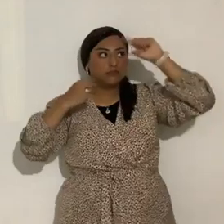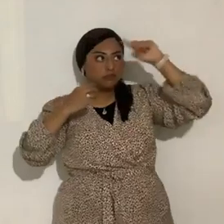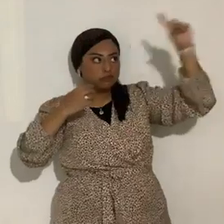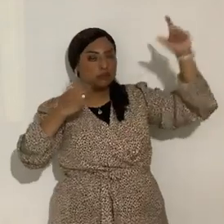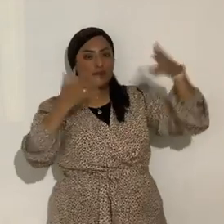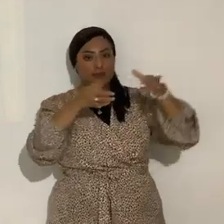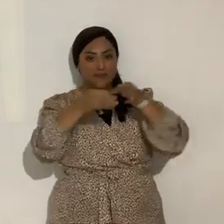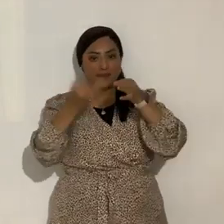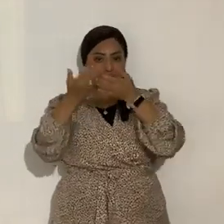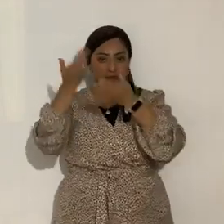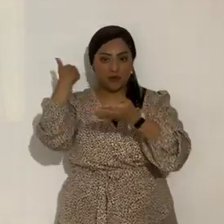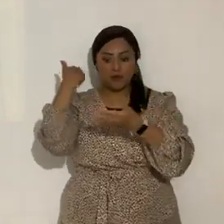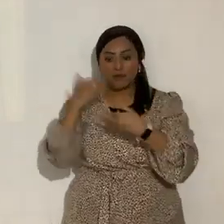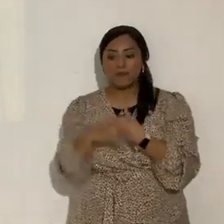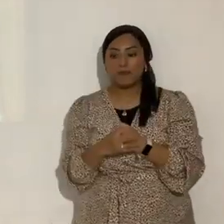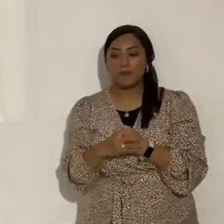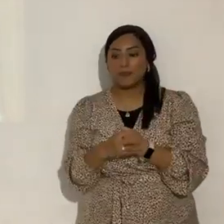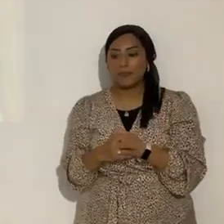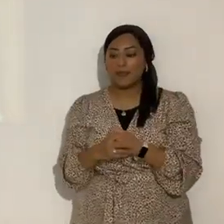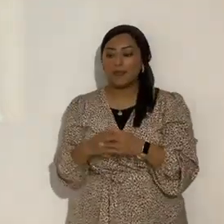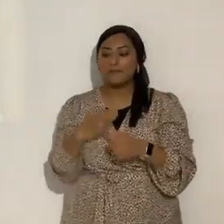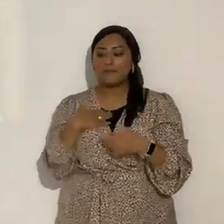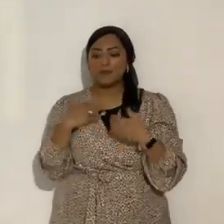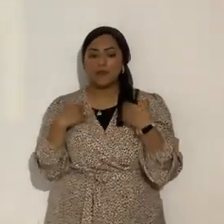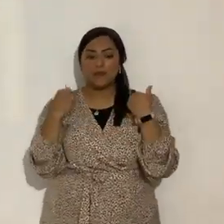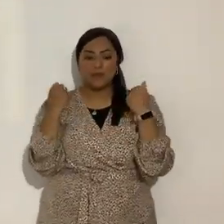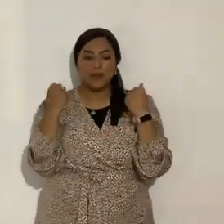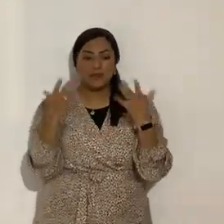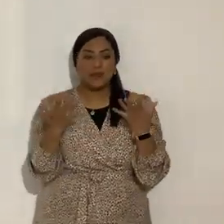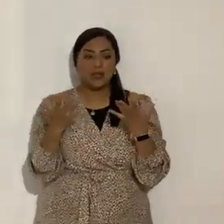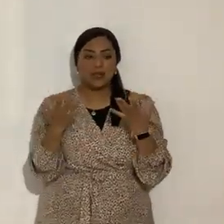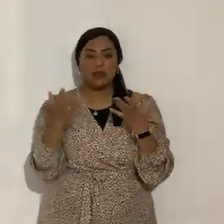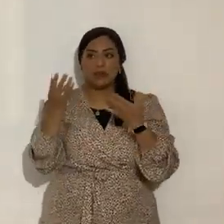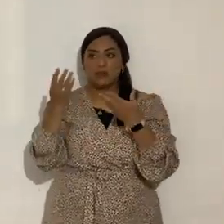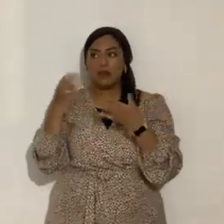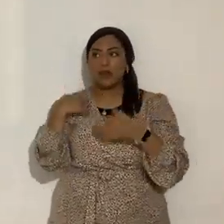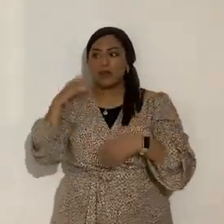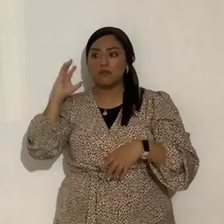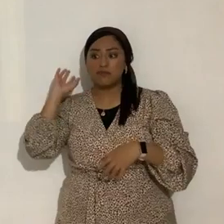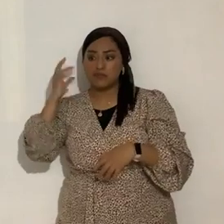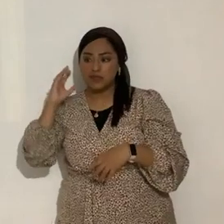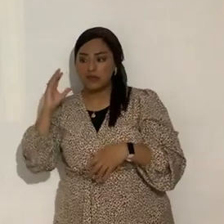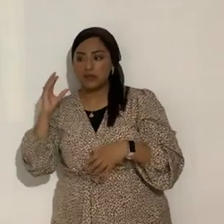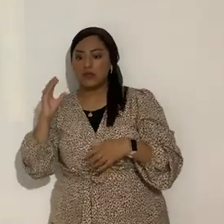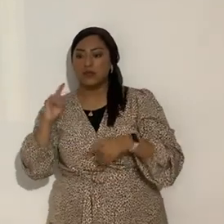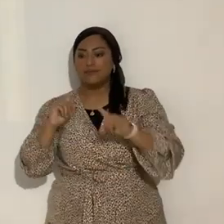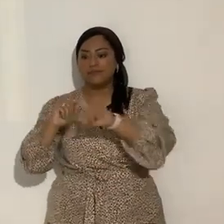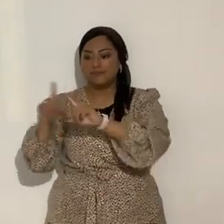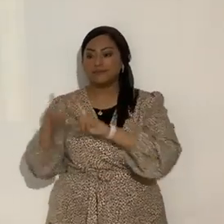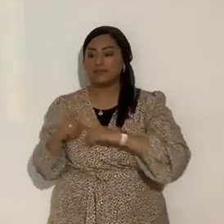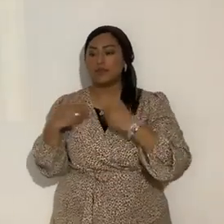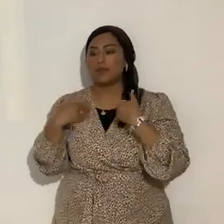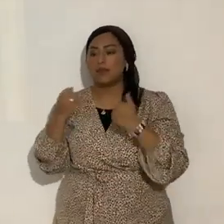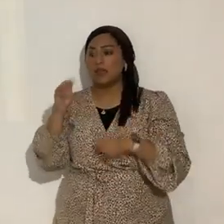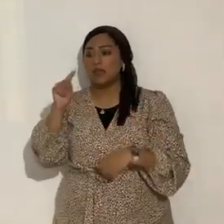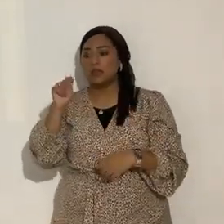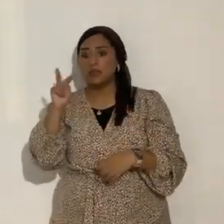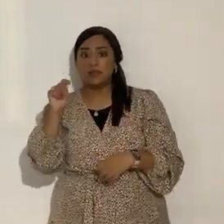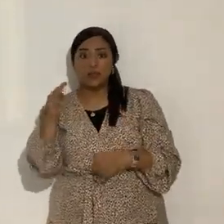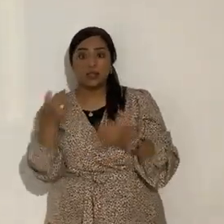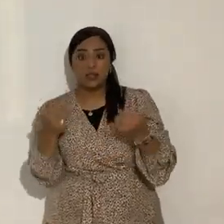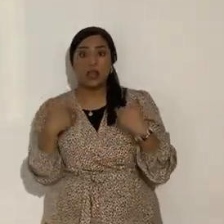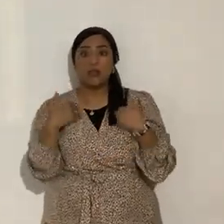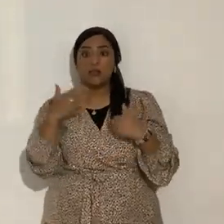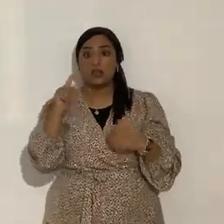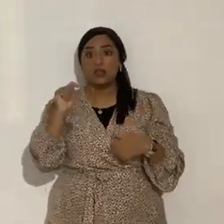ministramos los eclipses, bueno, pero me refiero a hay tantas señales de radio, de televisión, de todo tipo. Ahora hay canales